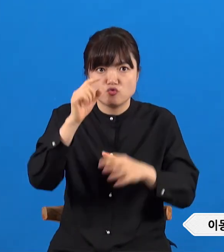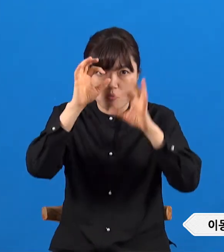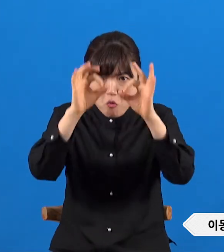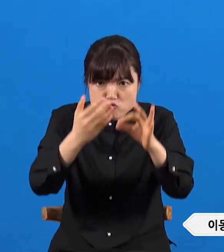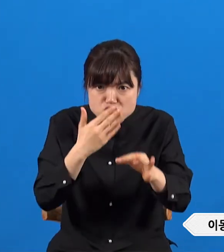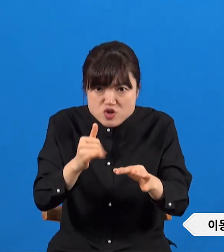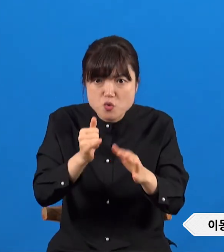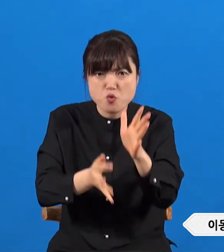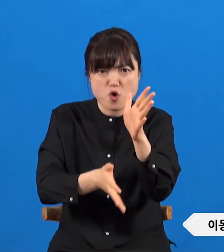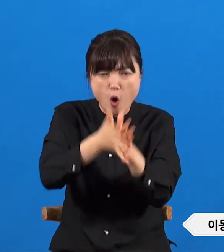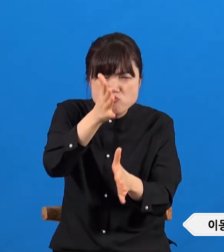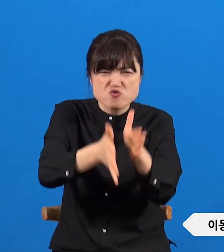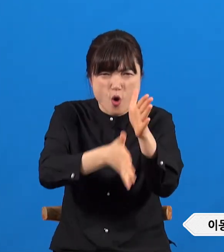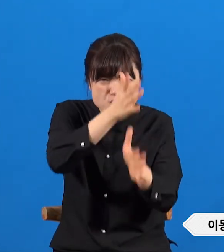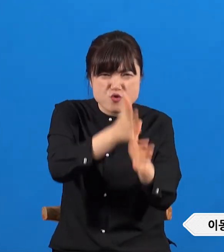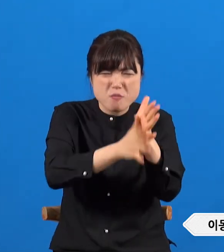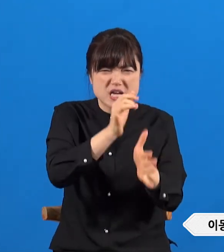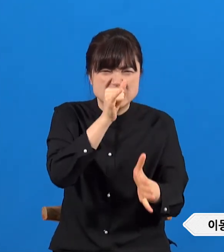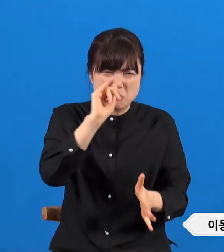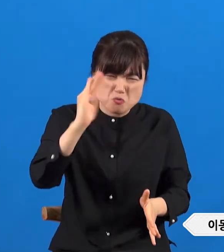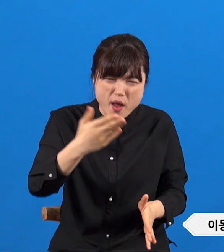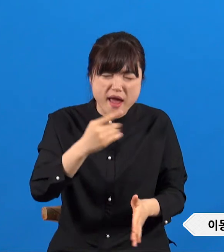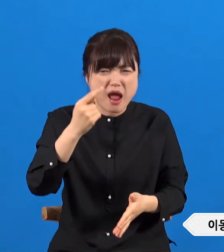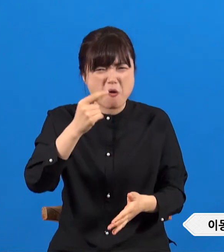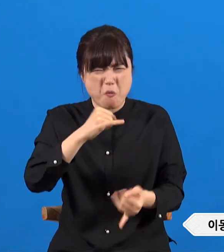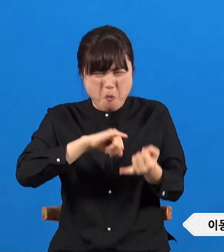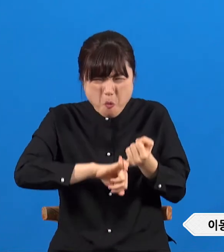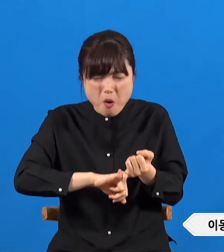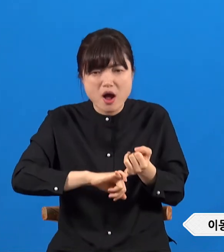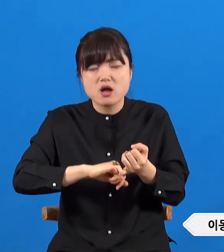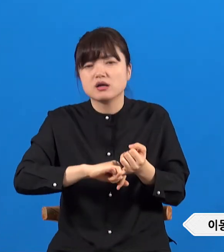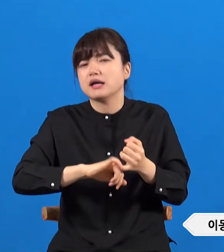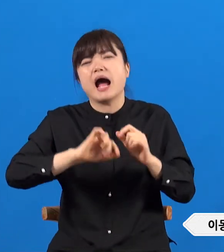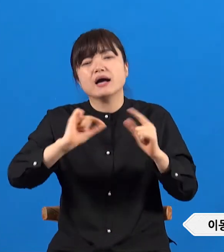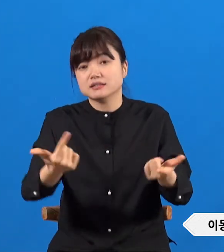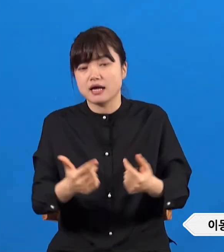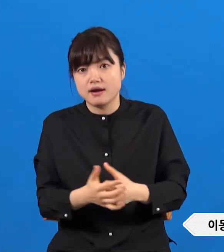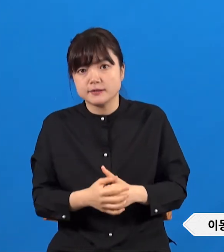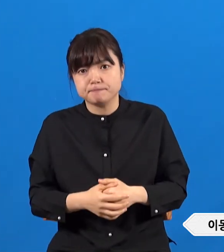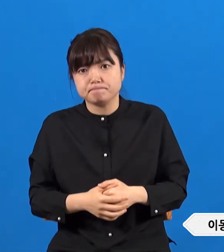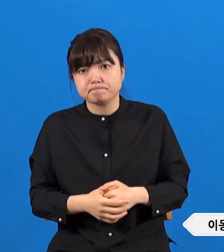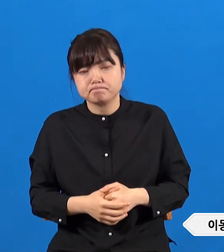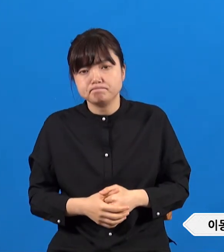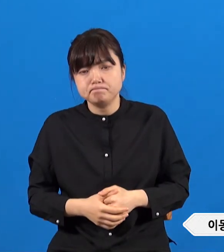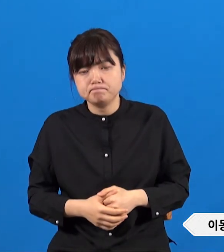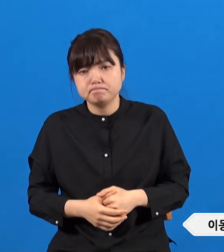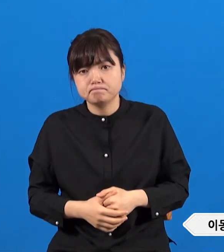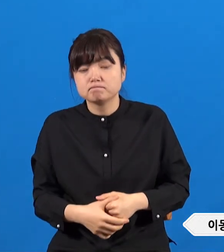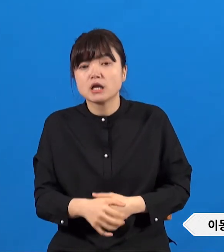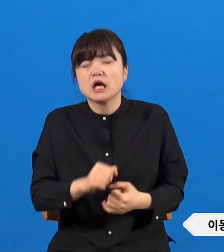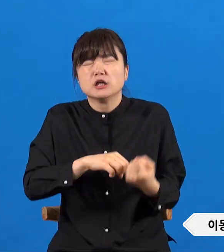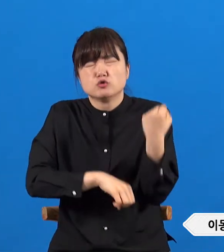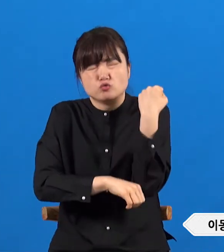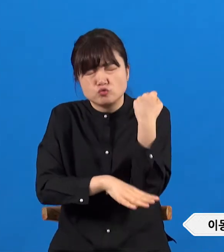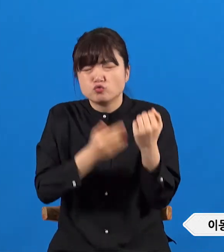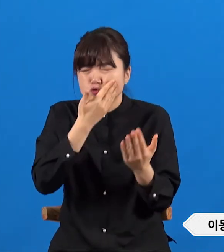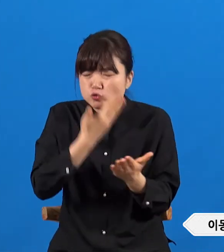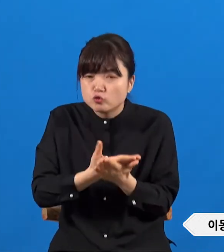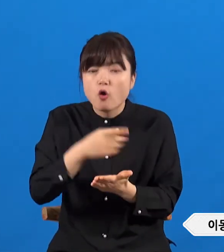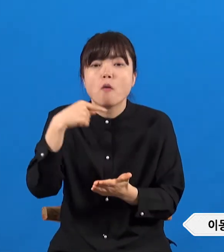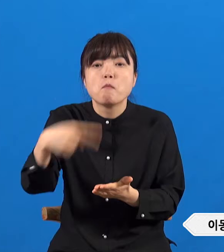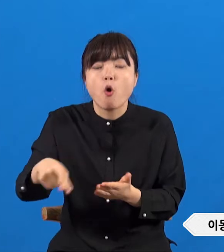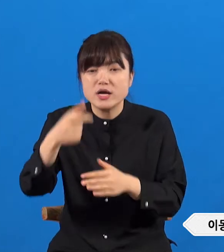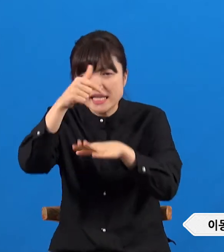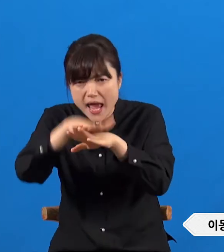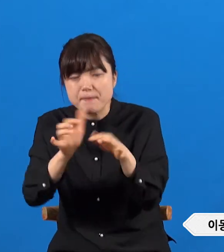있고 유형적인 성전이 있느냐 없느냐, 그것도 본질적인 문제가 아니라는 것입니다. 본질은 예배자의